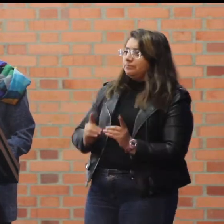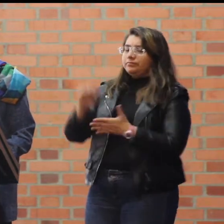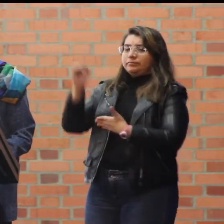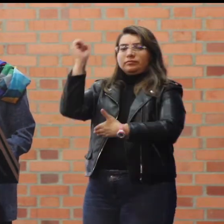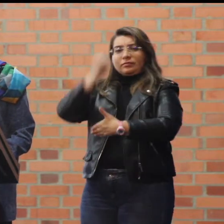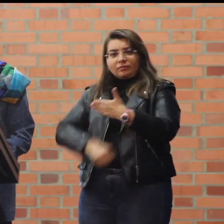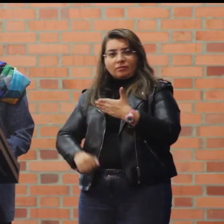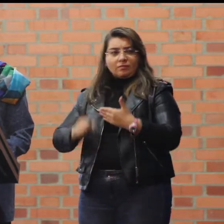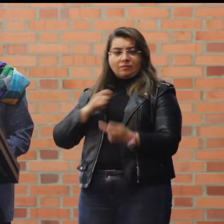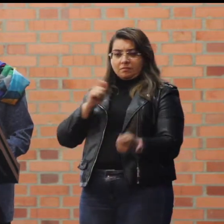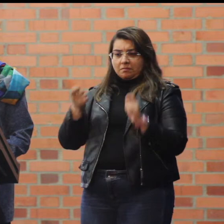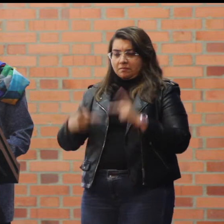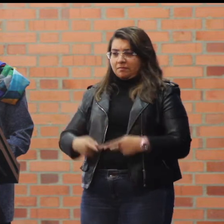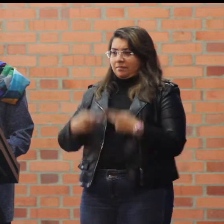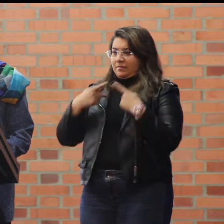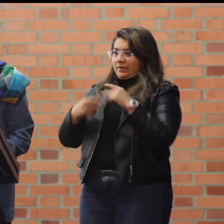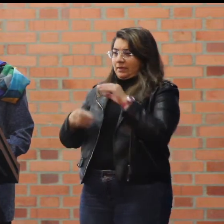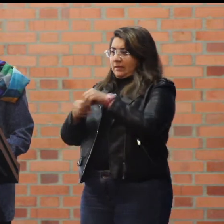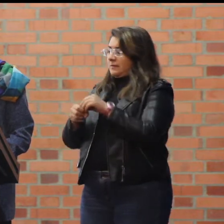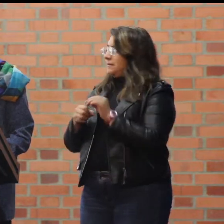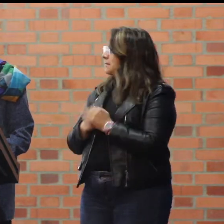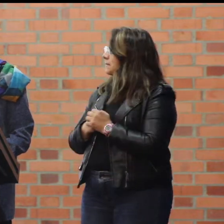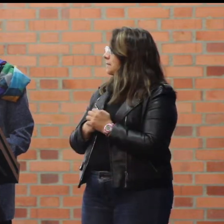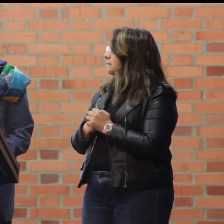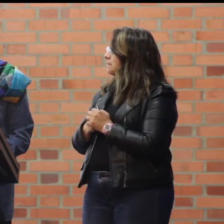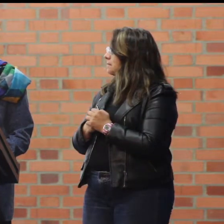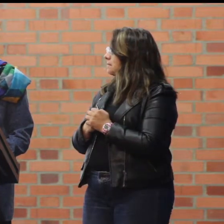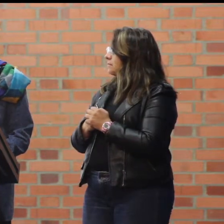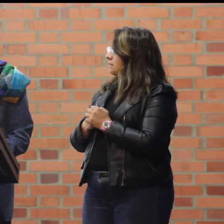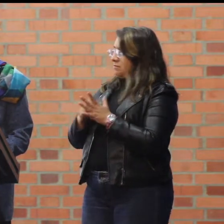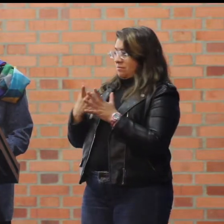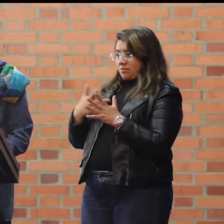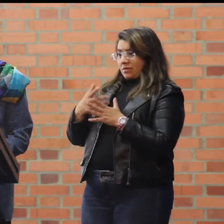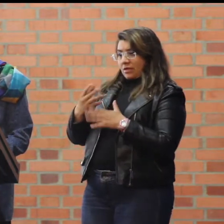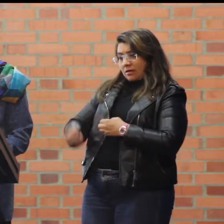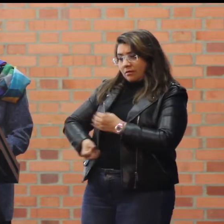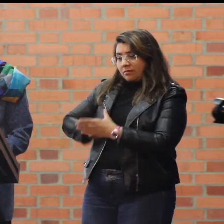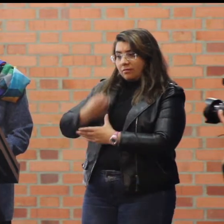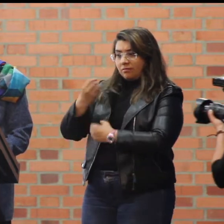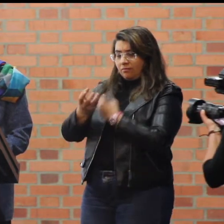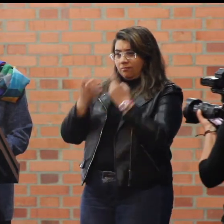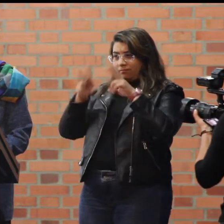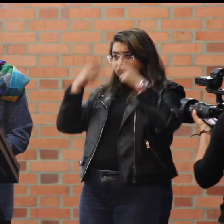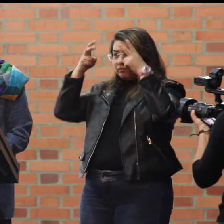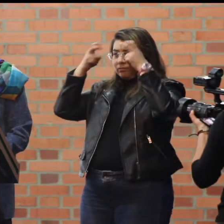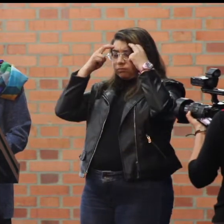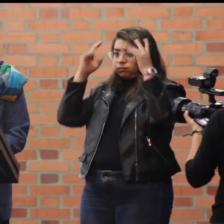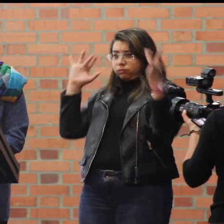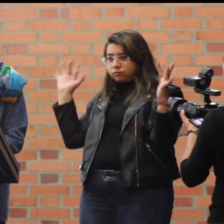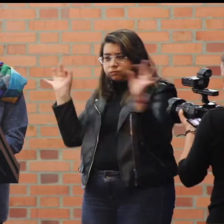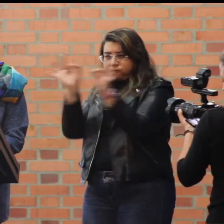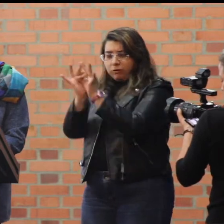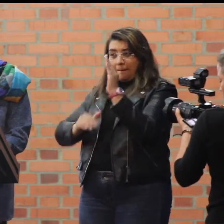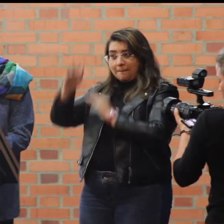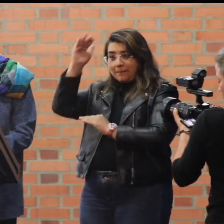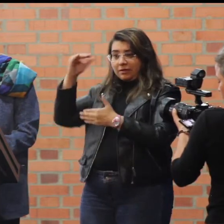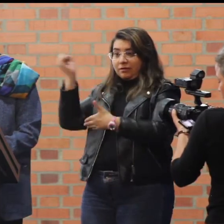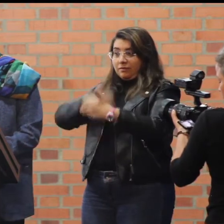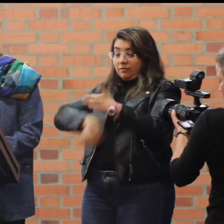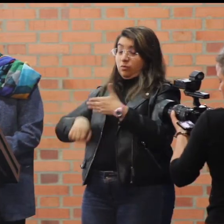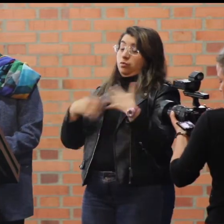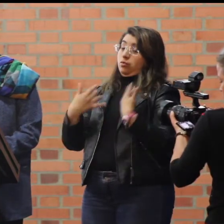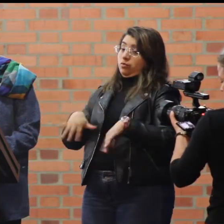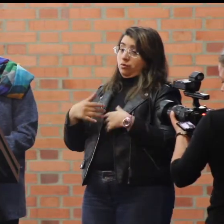y la contracepción de emergencia la producción de conocimiento en torno al aborto ha sido también un foco